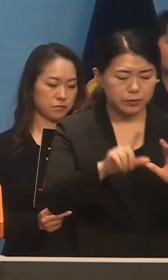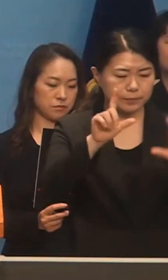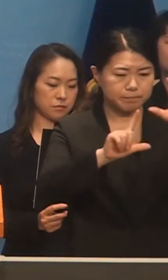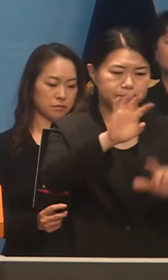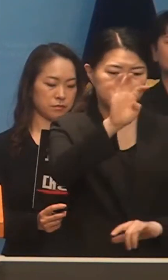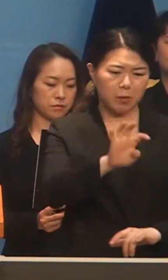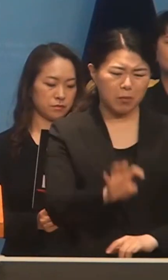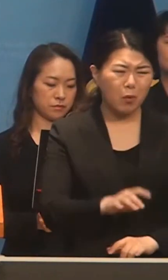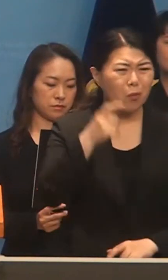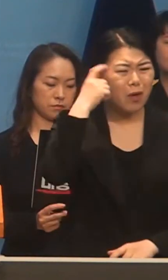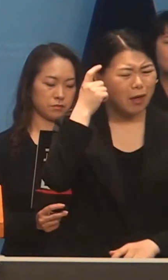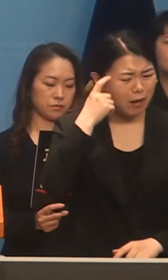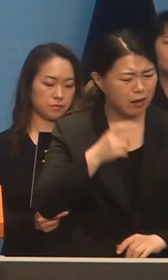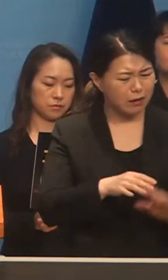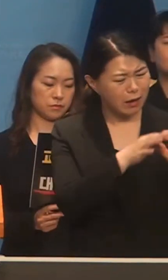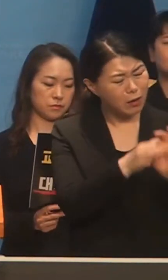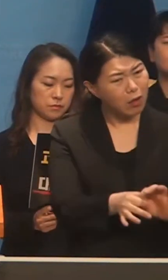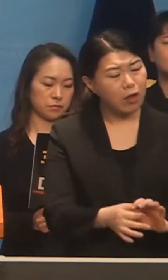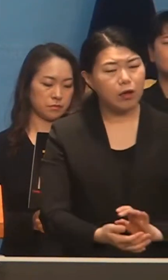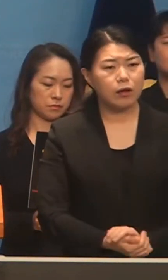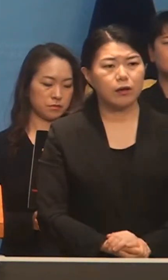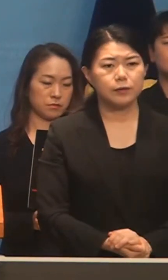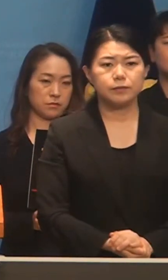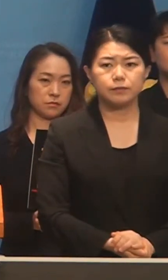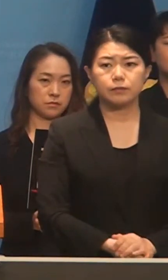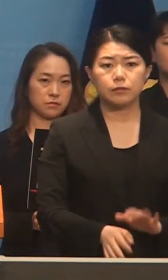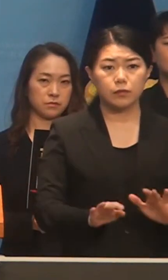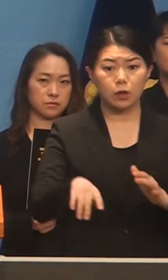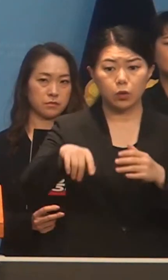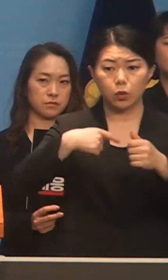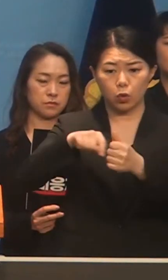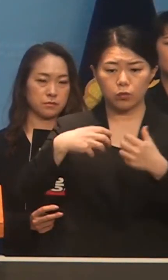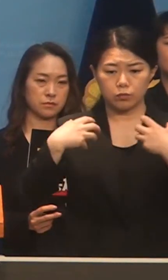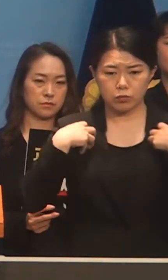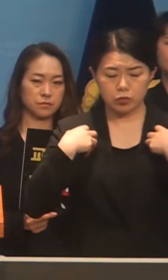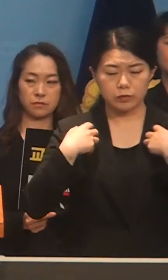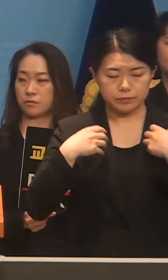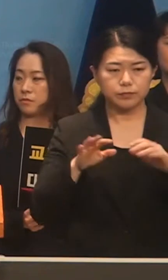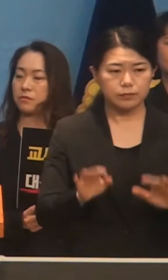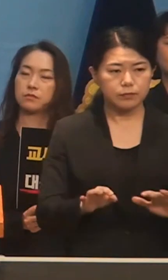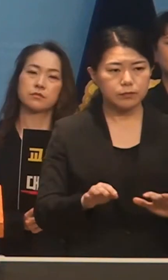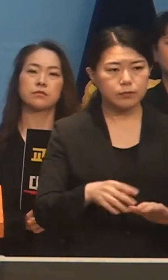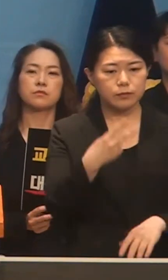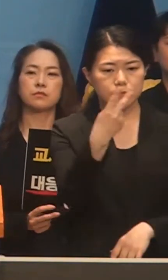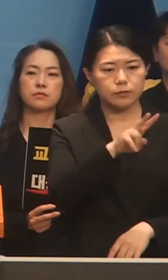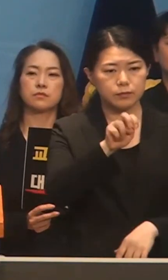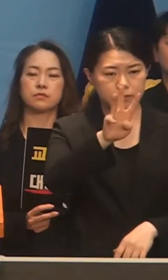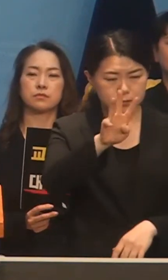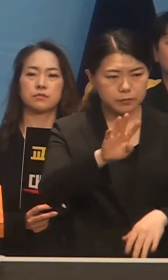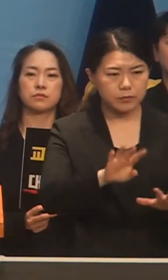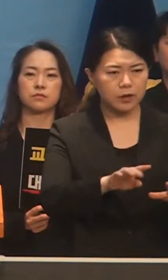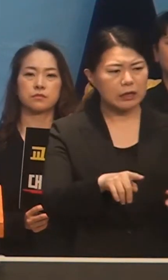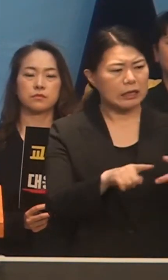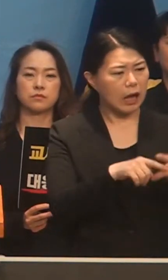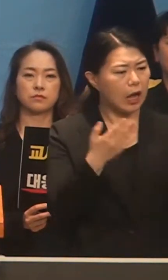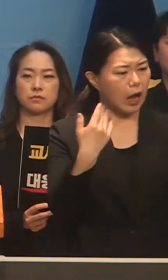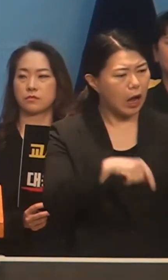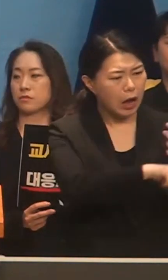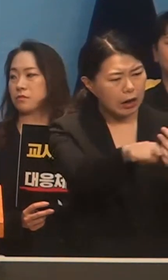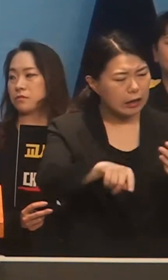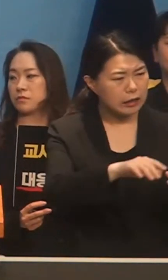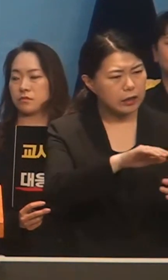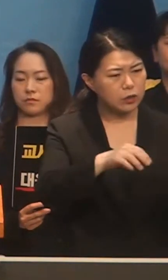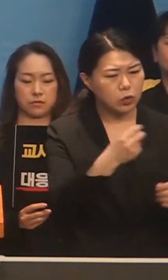도대체 반복할 것입니까? 이제 교육부와 교육청은 2023년 서희초 상황을 다시 성찰하고 더